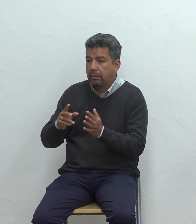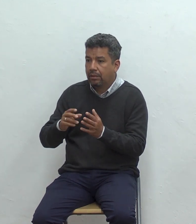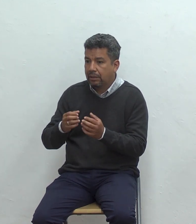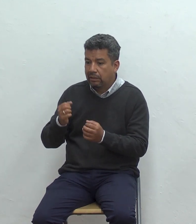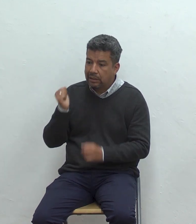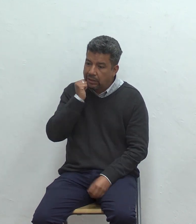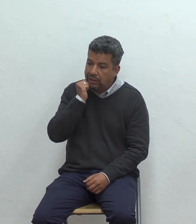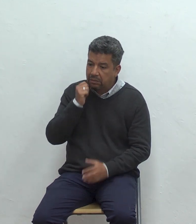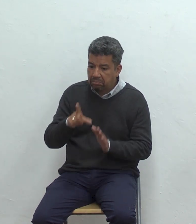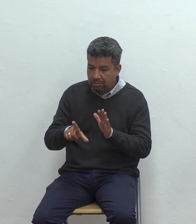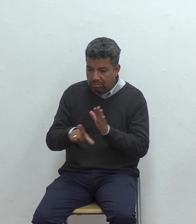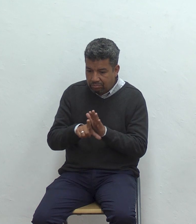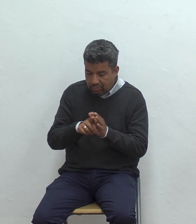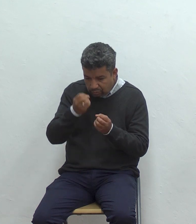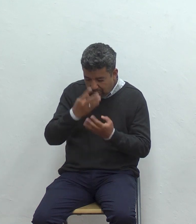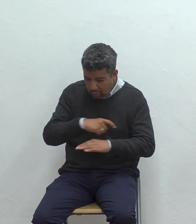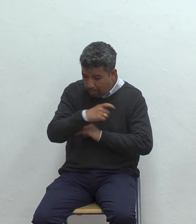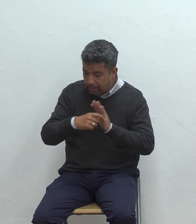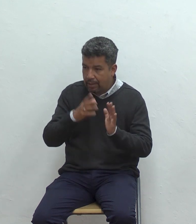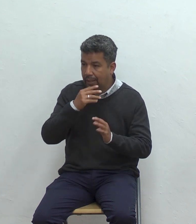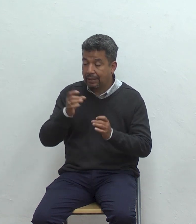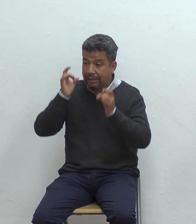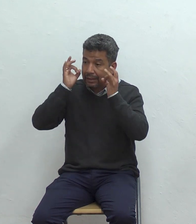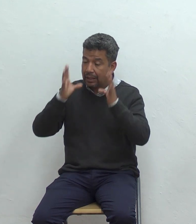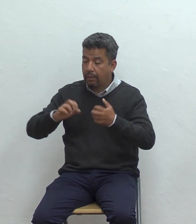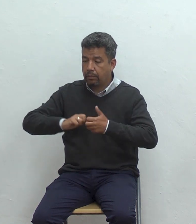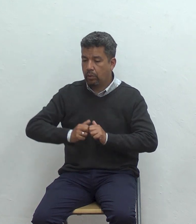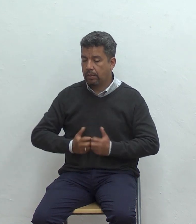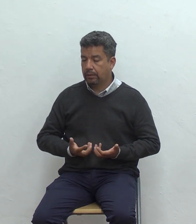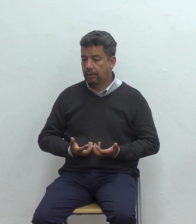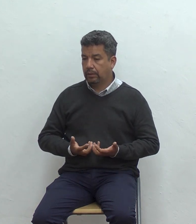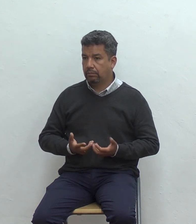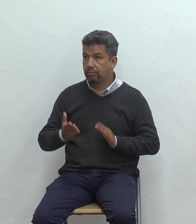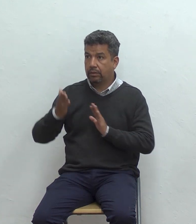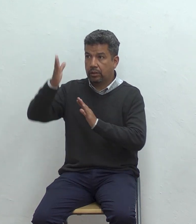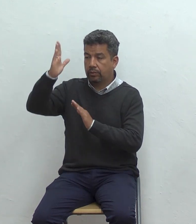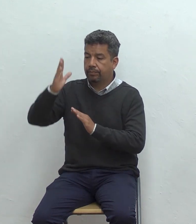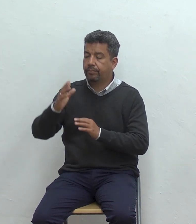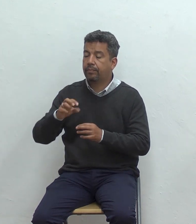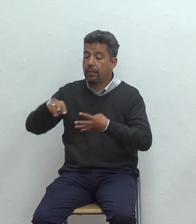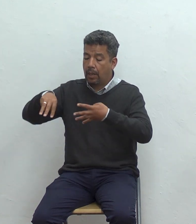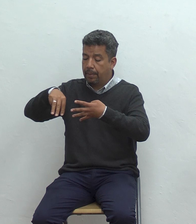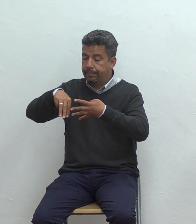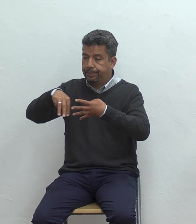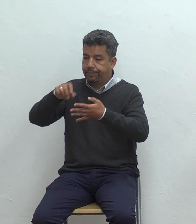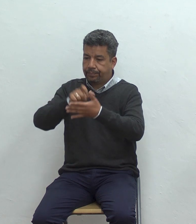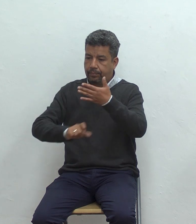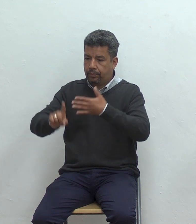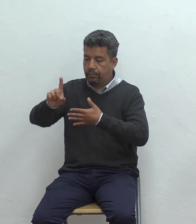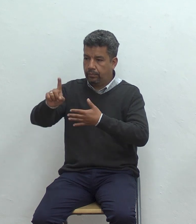obceca a no cumplir la palabra de Dios, está en grave problema ante Dios. Dice en Marcos capítulo